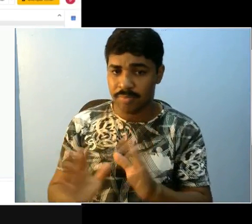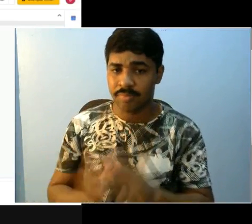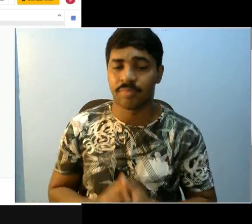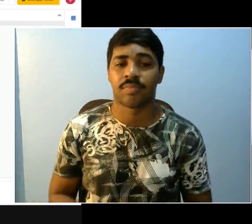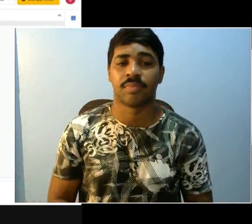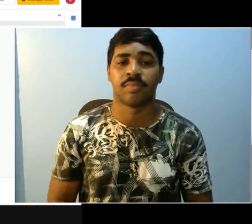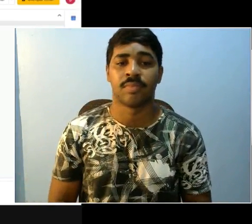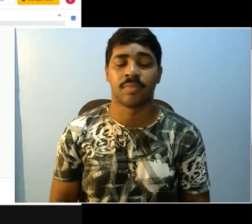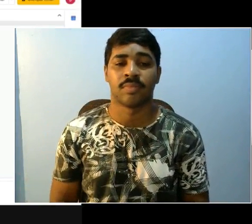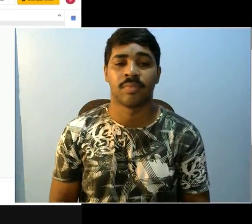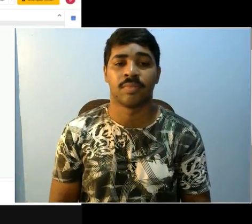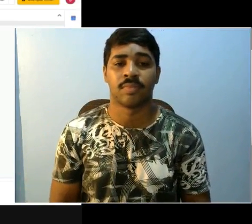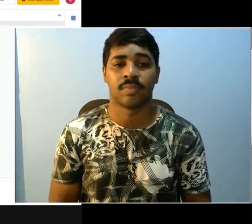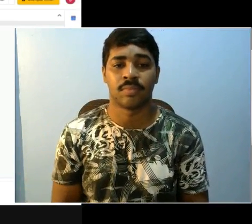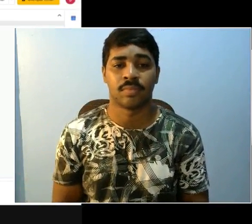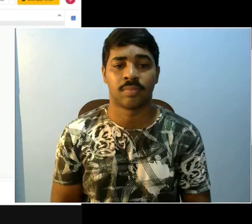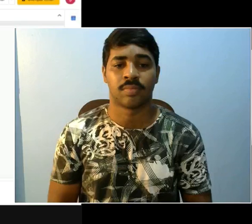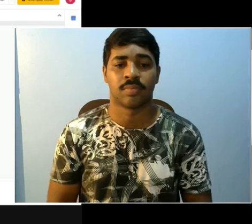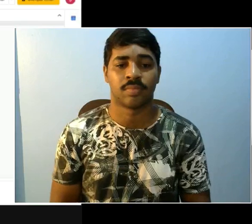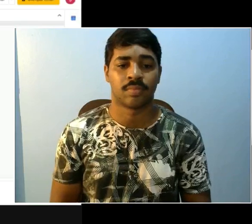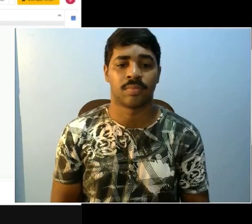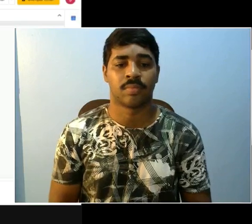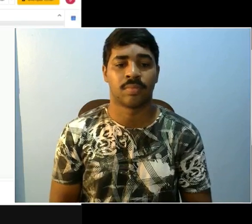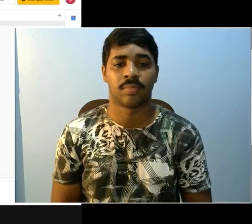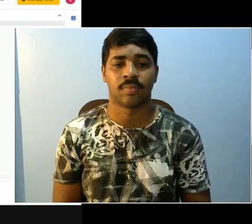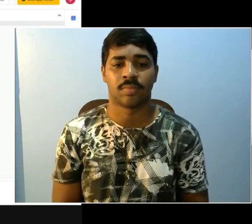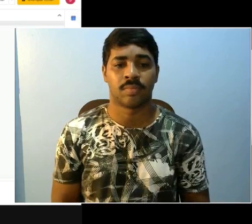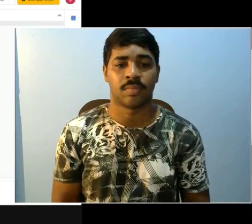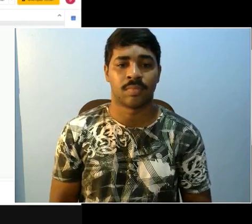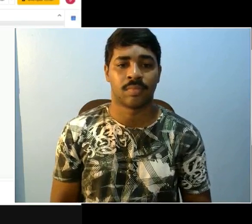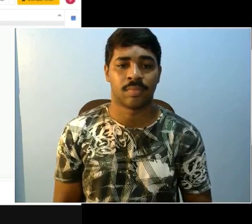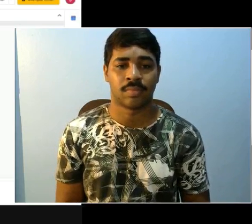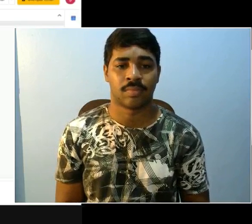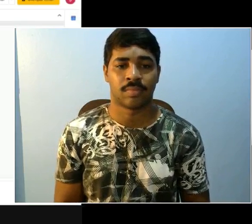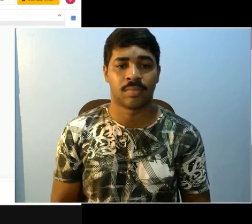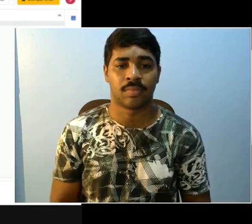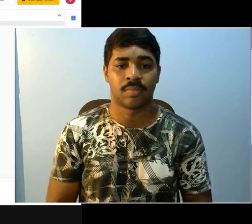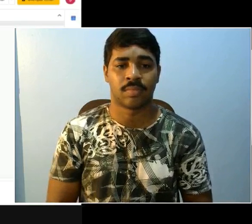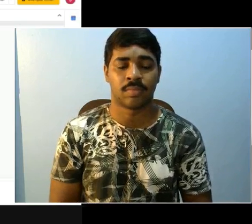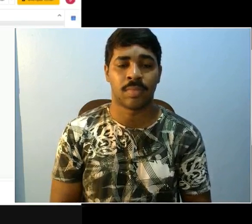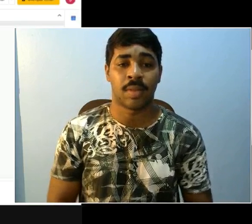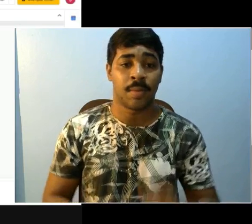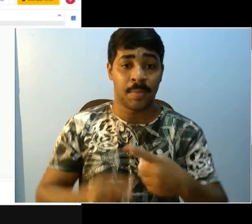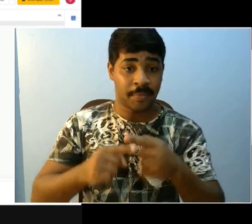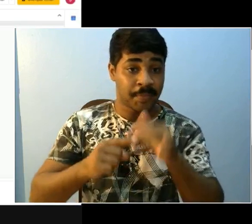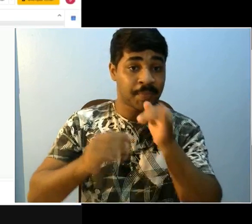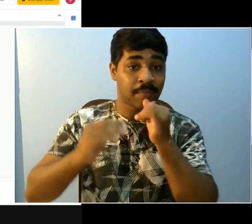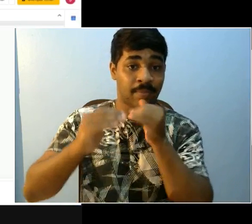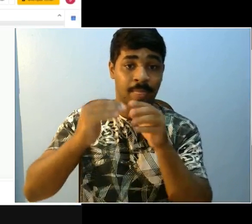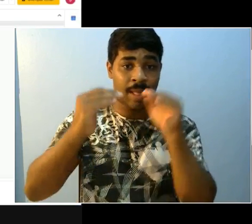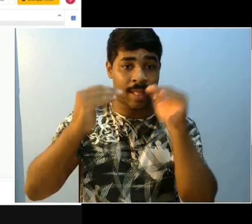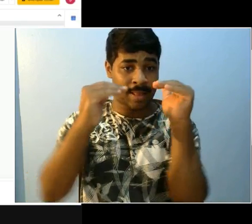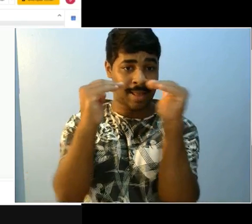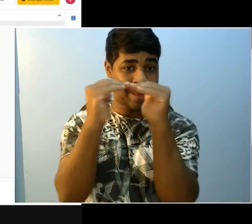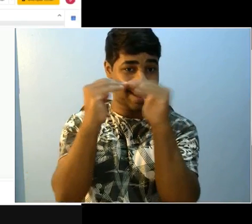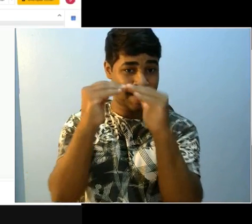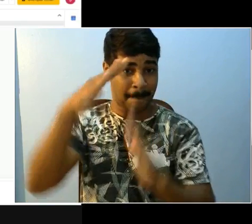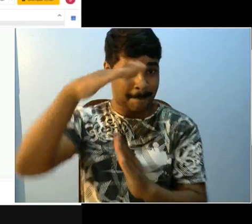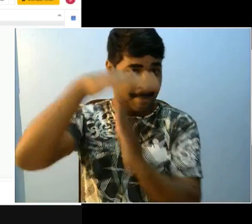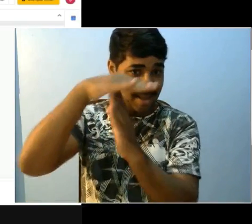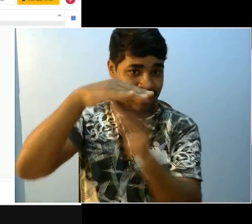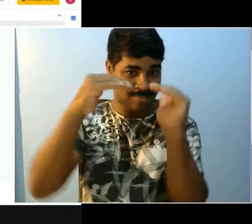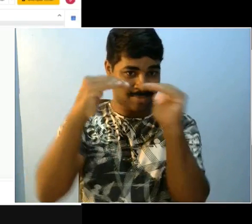O que eu quero dizer com isso? O atrito, até o máximo dele, ele sempre vai responder com a força que ele